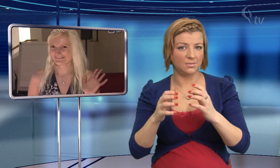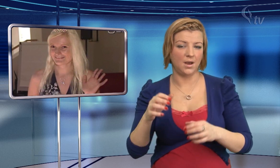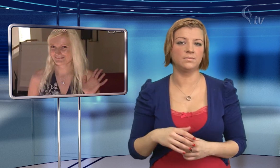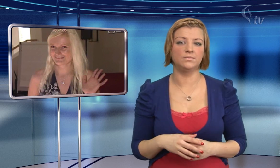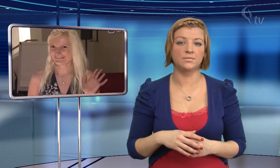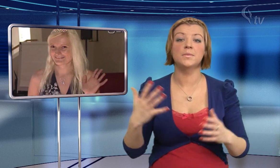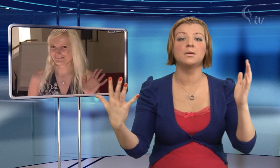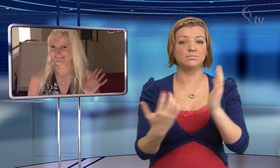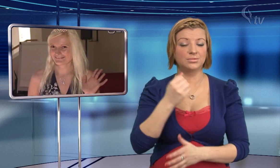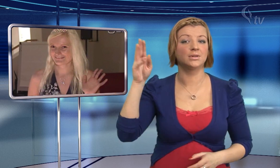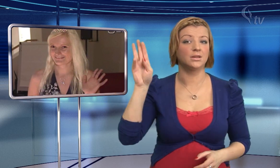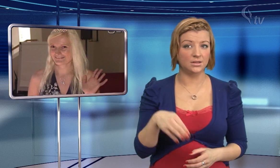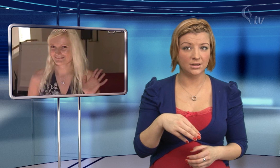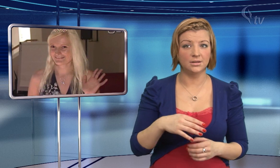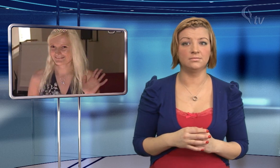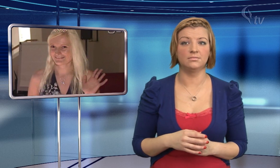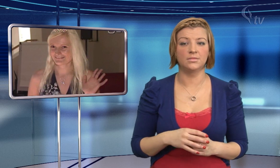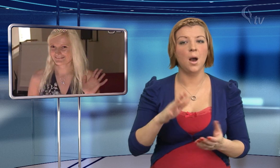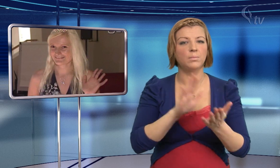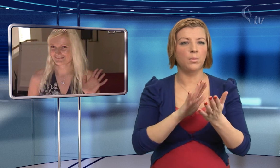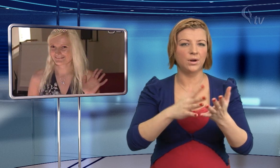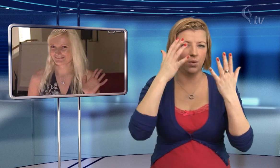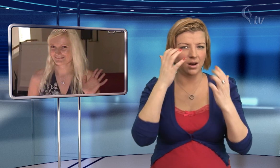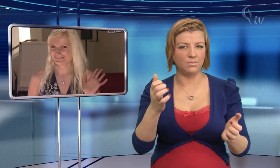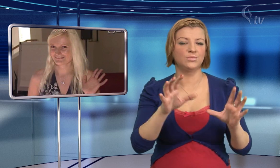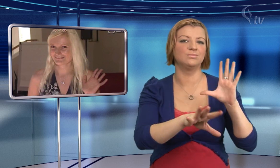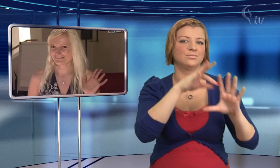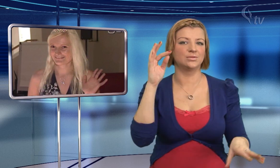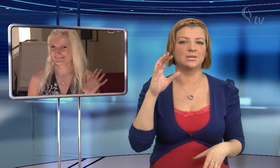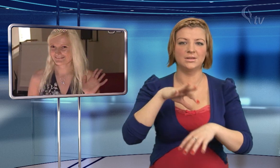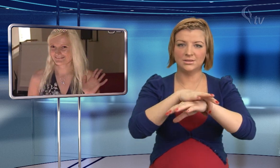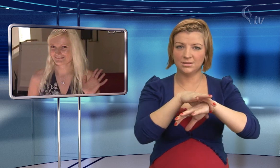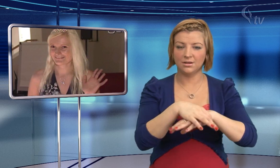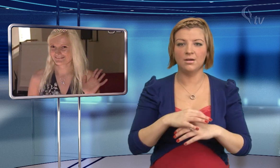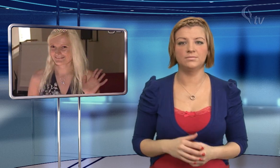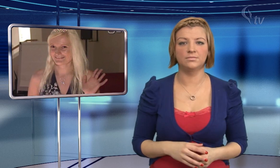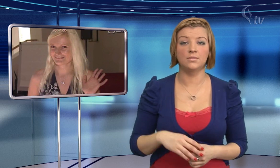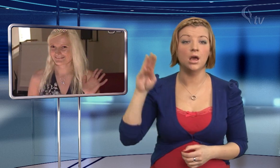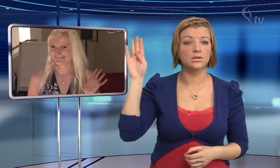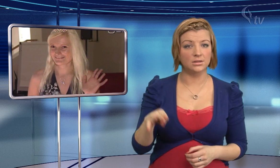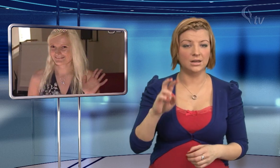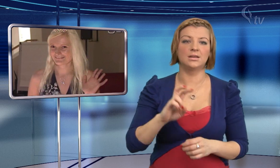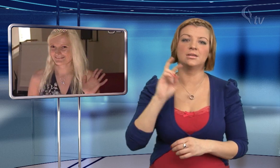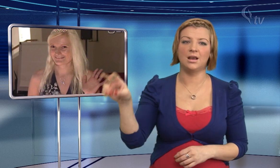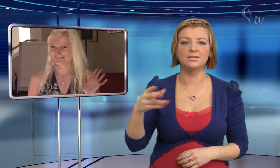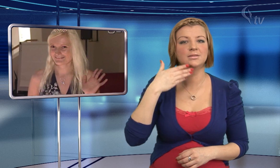Triin. Publiku lemmikuks valiti Kristiina. Triin Ojatalu käis Tšehhis